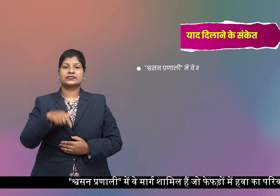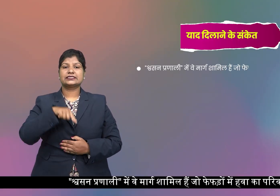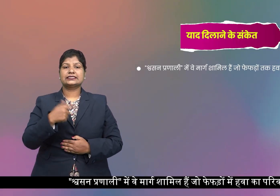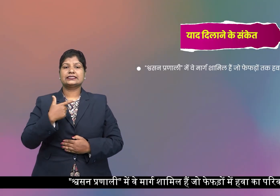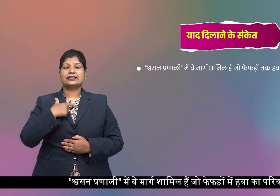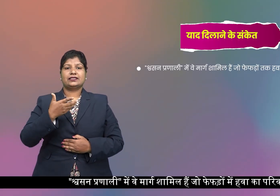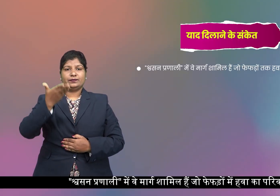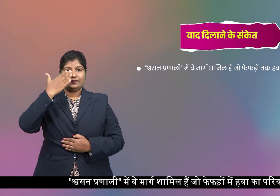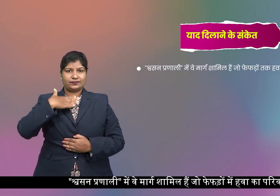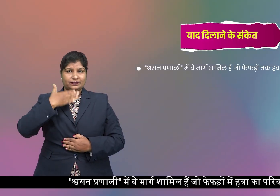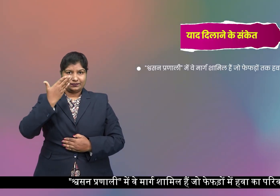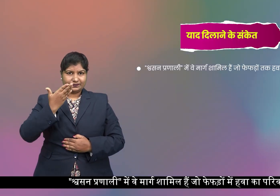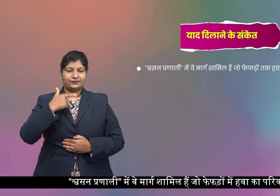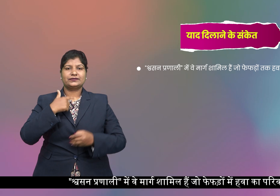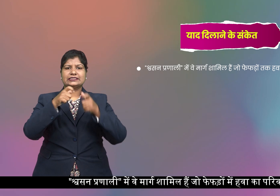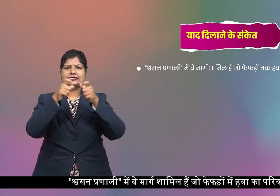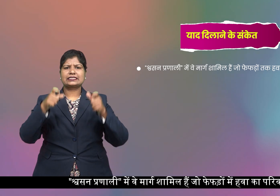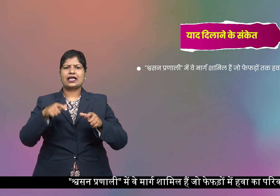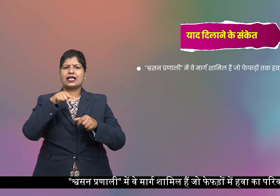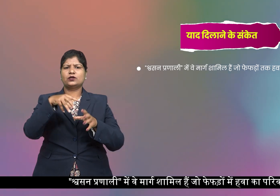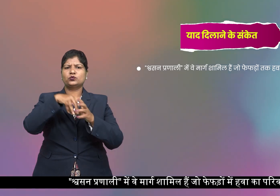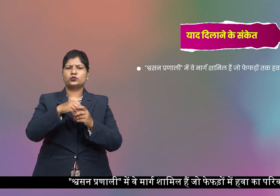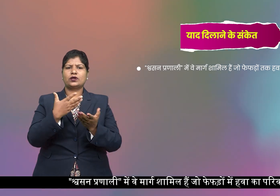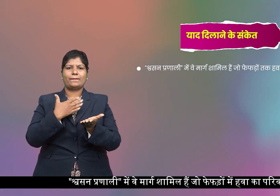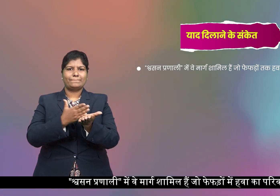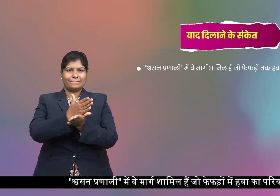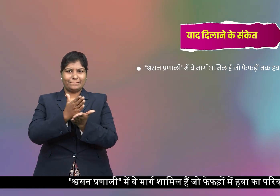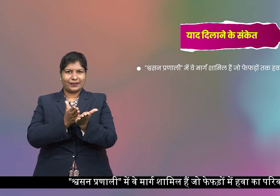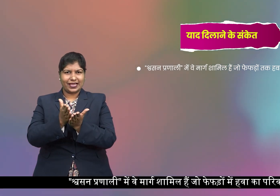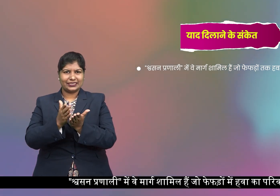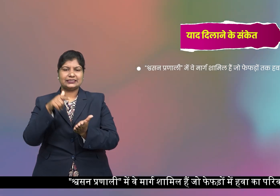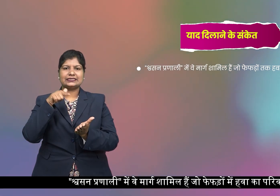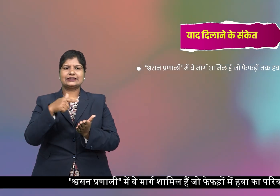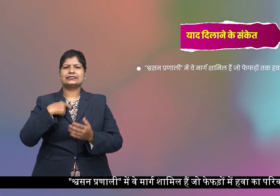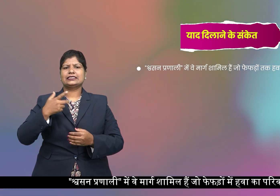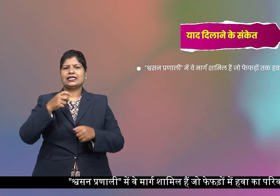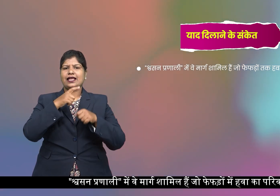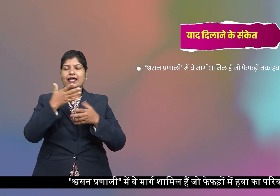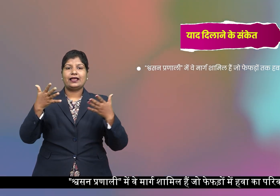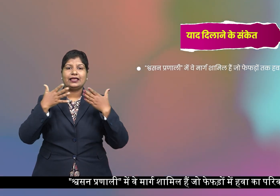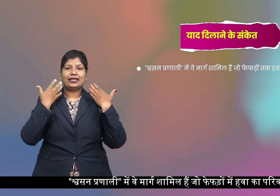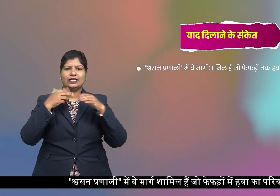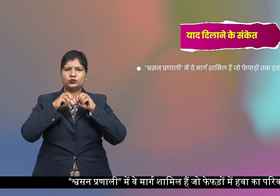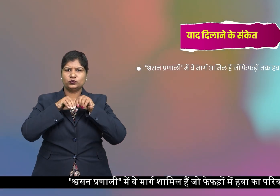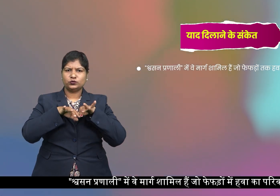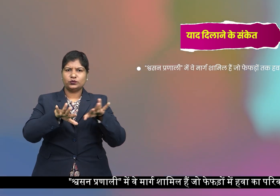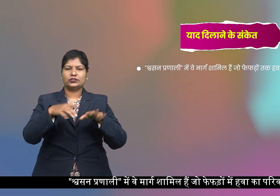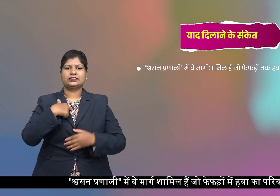श्वसन प्रणाली। श्वसन प्रणाली में वे मार्ग शामिल हैं जो फेफड़ों में हवा